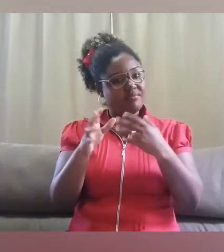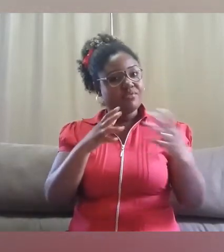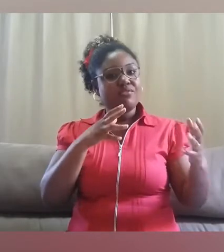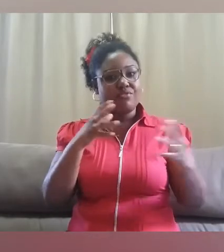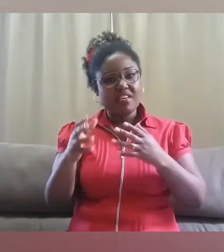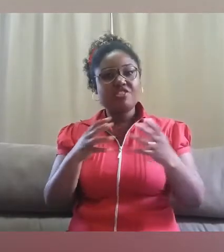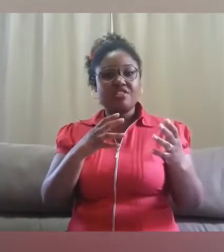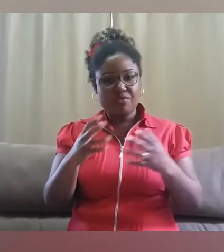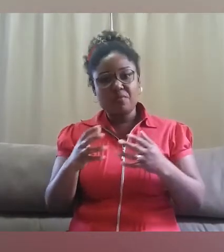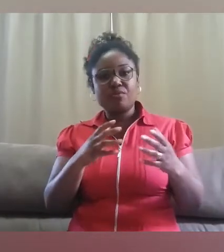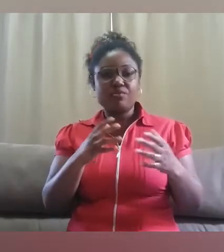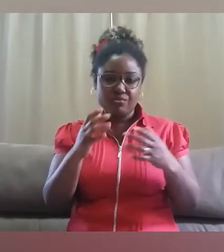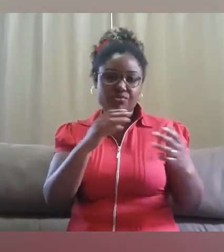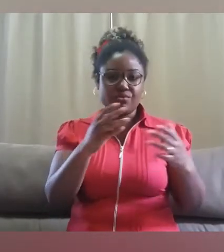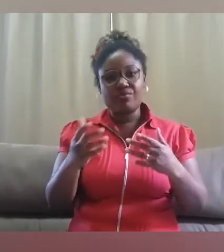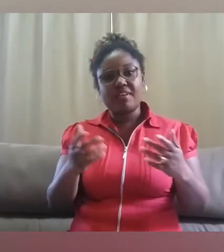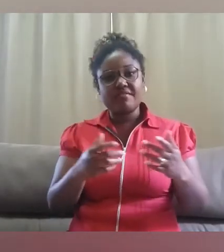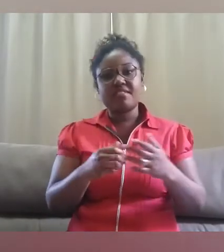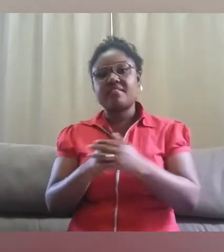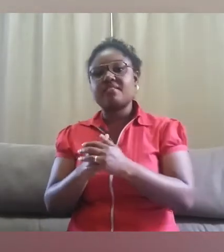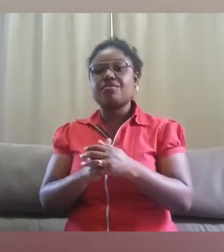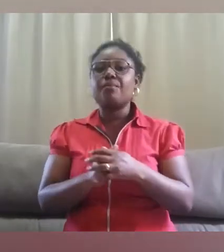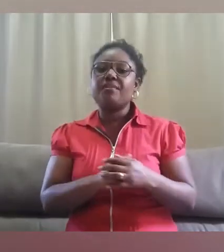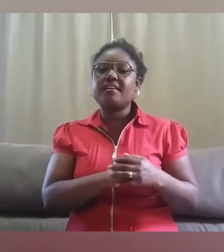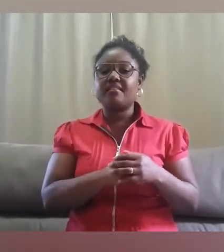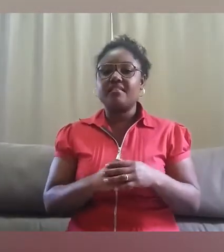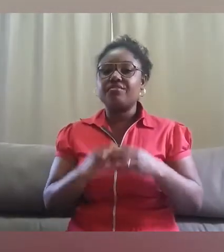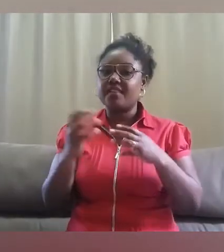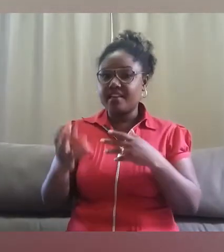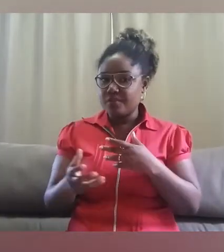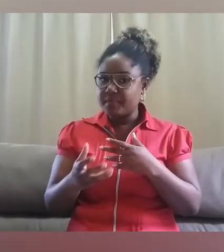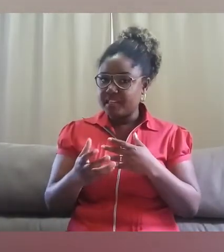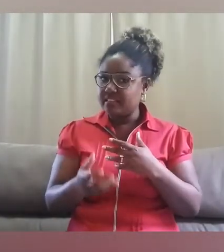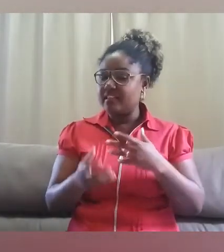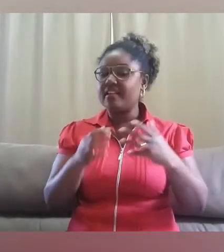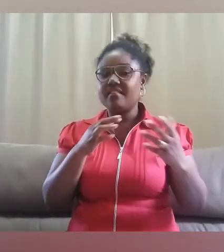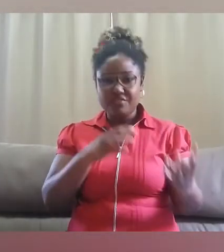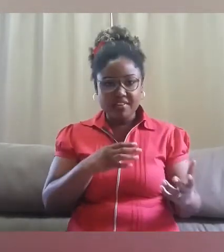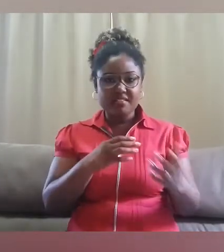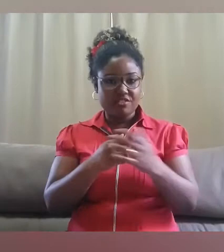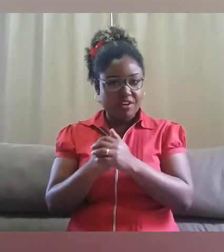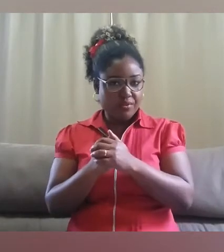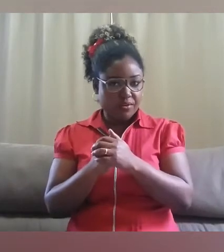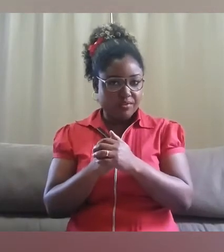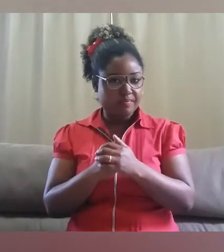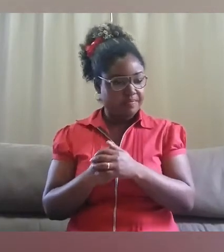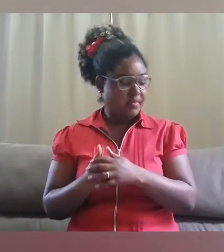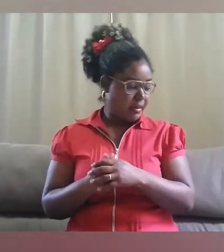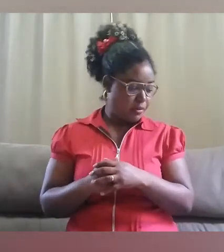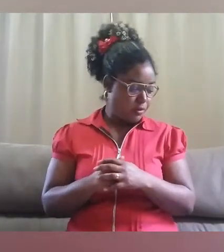veja como o surdo com quem você está se comunicando vai compreender e faça de acordo, tá bom?